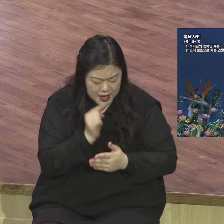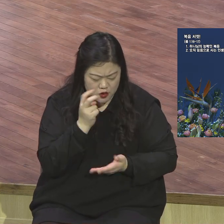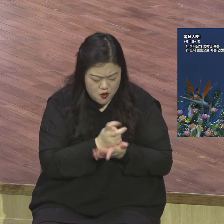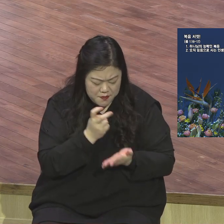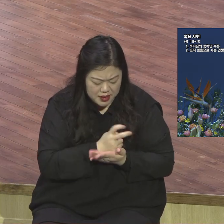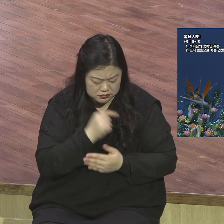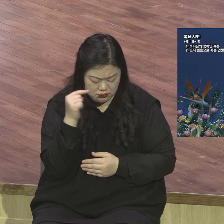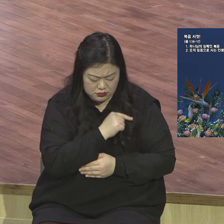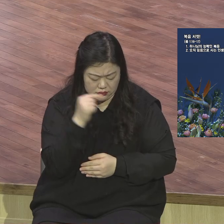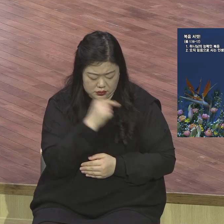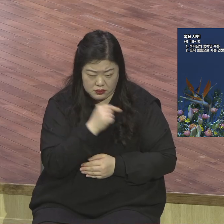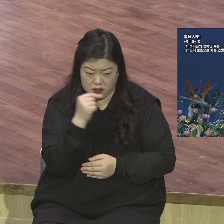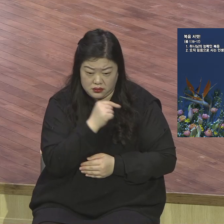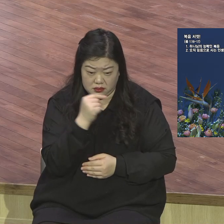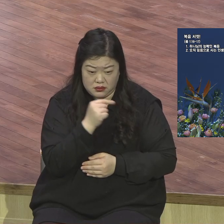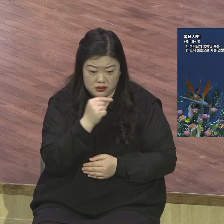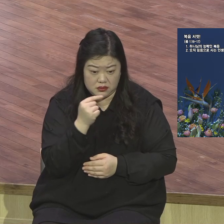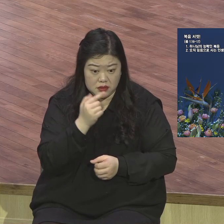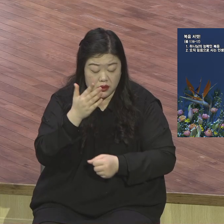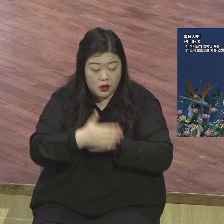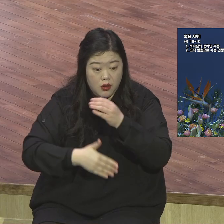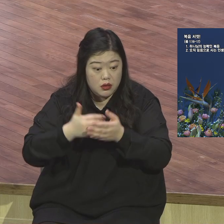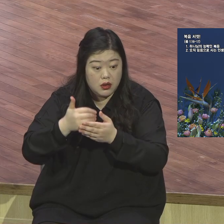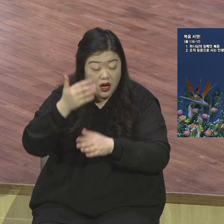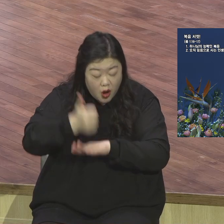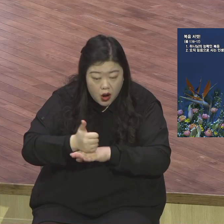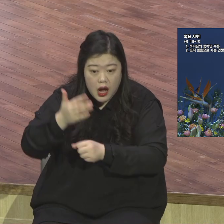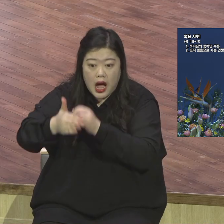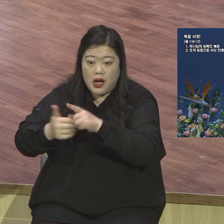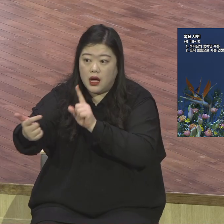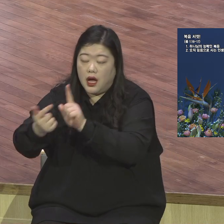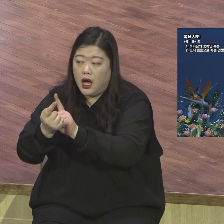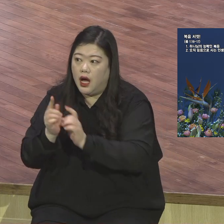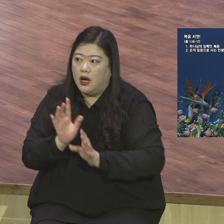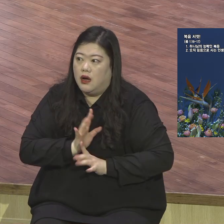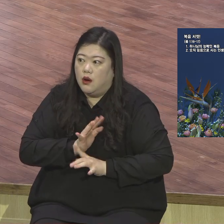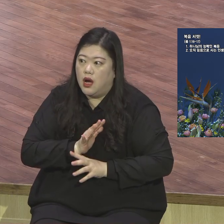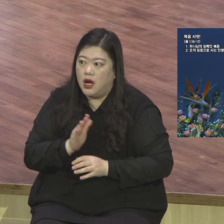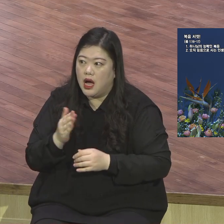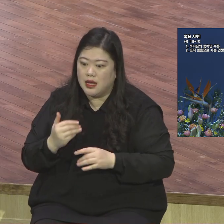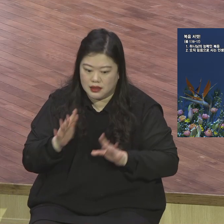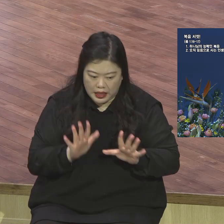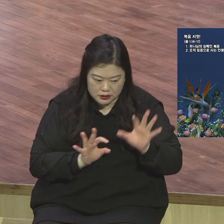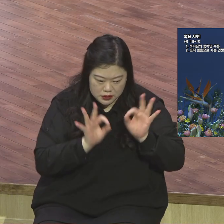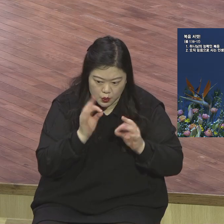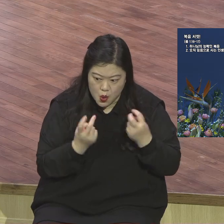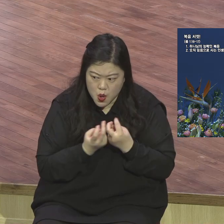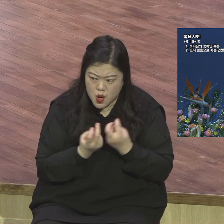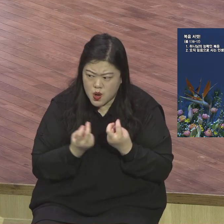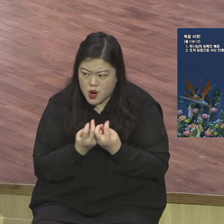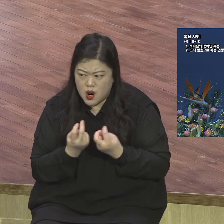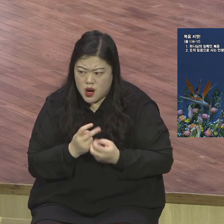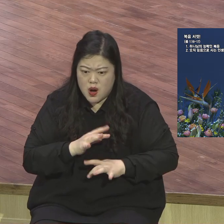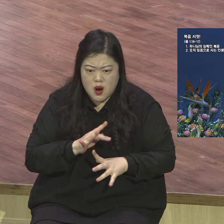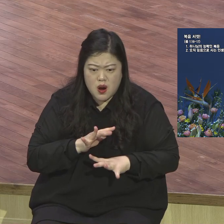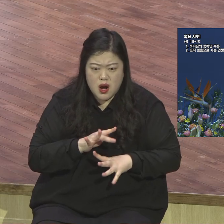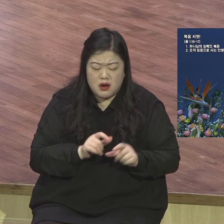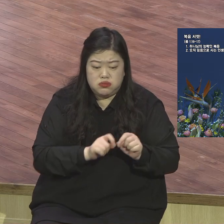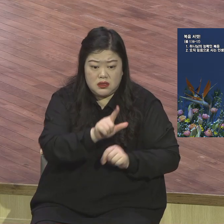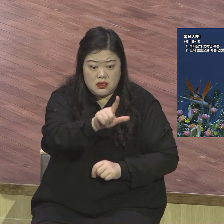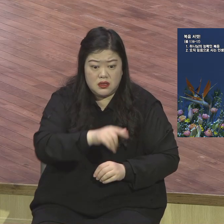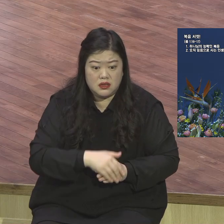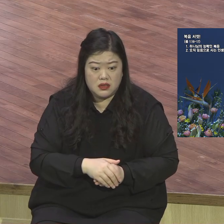없어요. 이 하나님에 대한 두려움만 자꾸 커가고 그랬는데, 그런 그가 오직